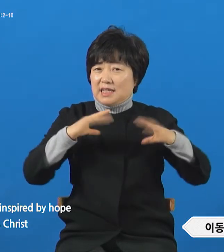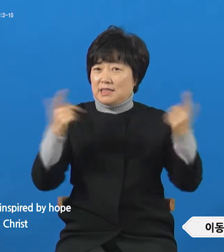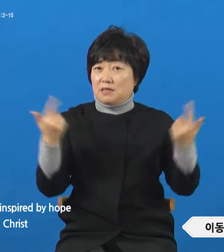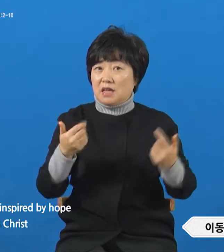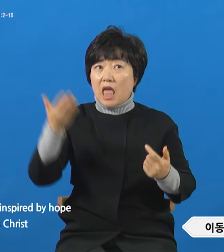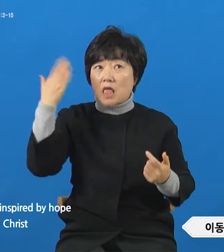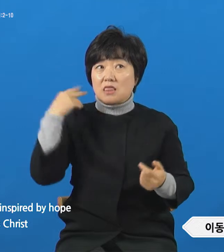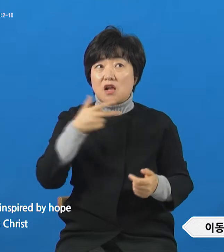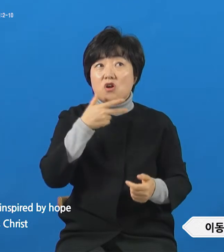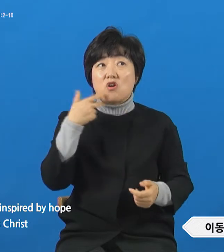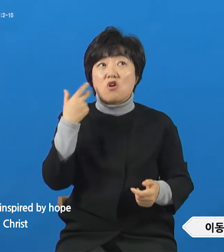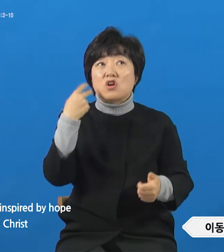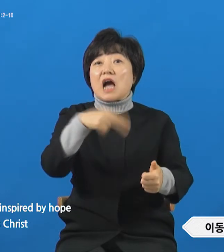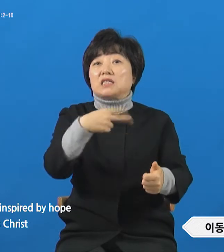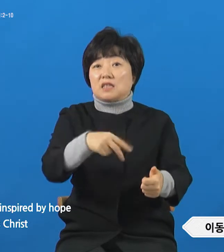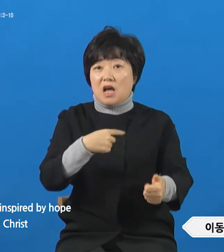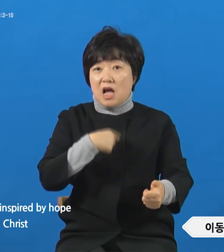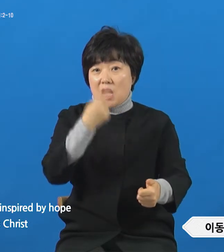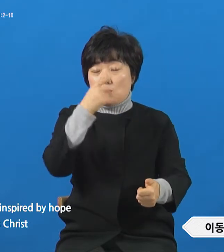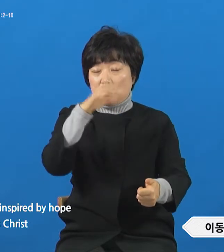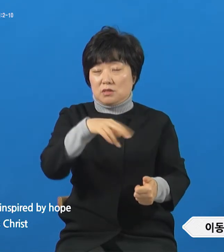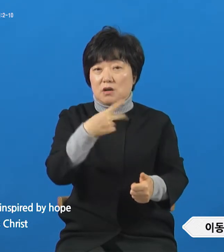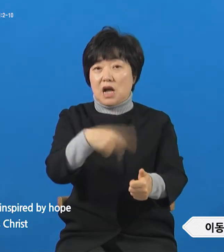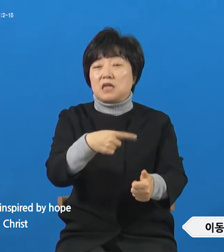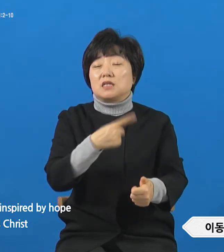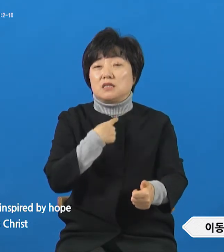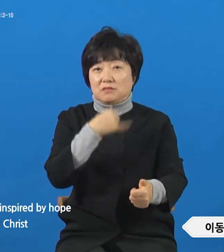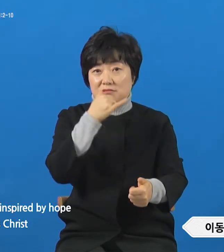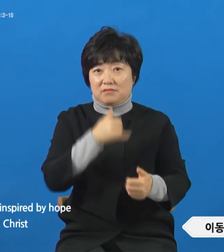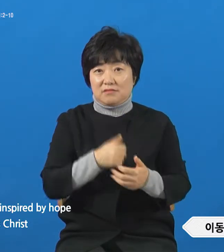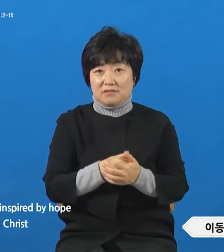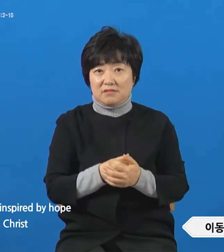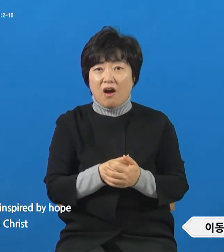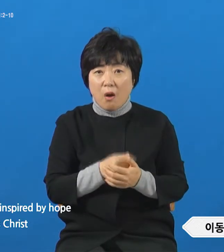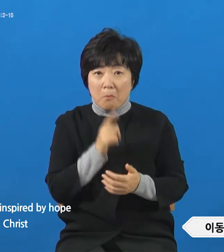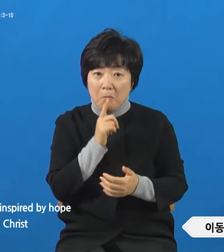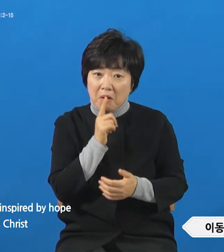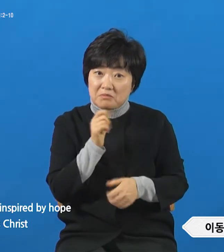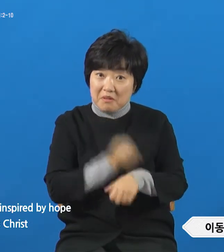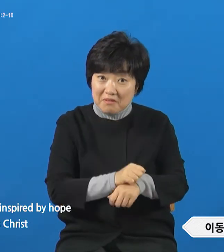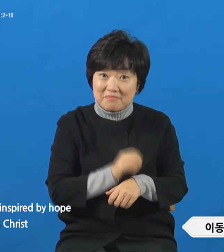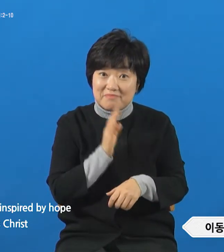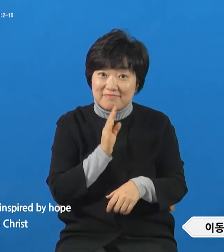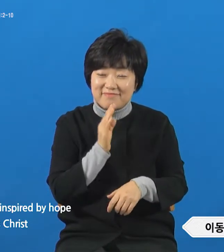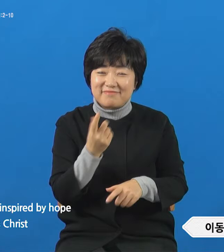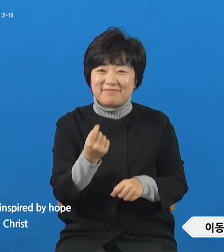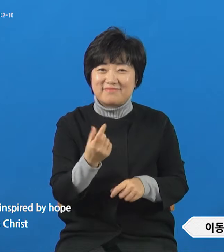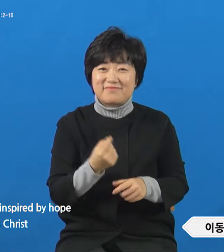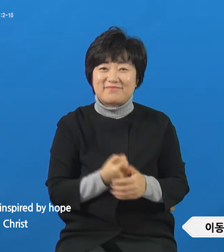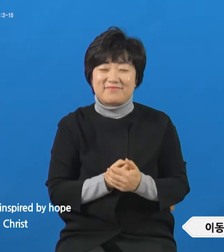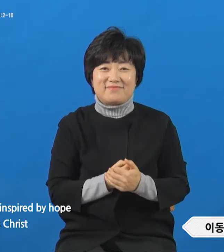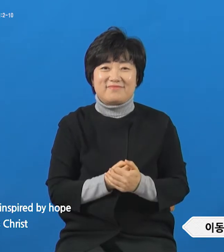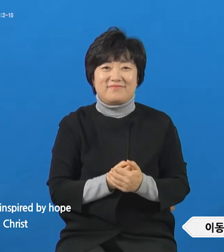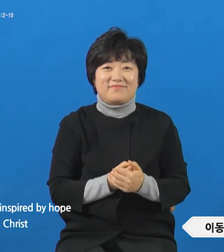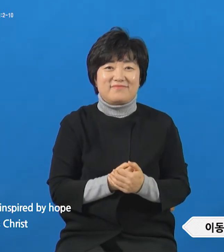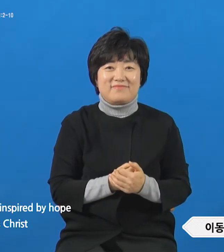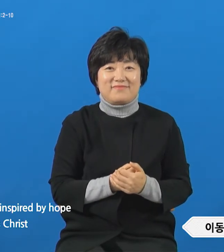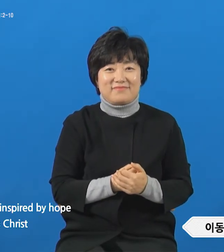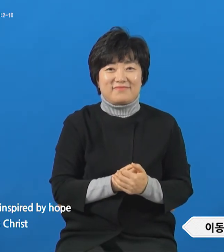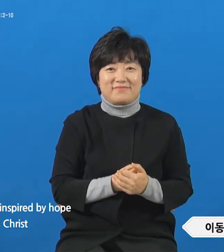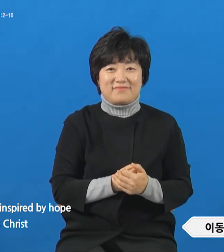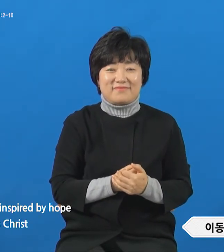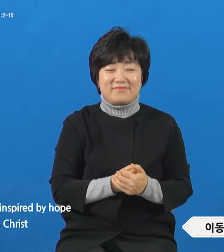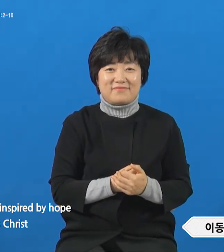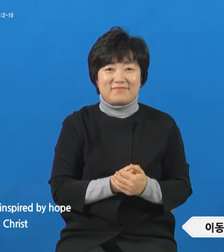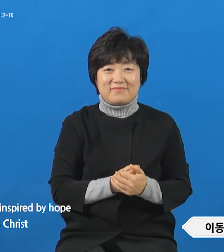영어 강사했어요. 옛날에 영어 강사도 했어요. 학원에서. 네. 어쩐지 발음이 틀리더라. 그러지? 네.